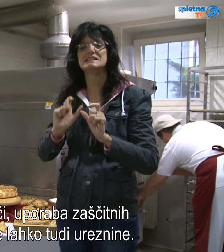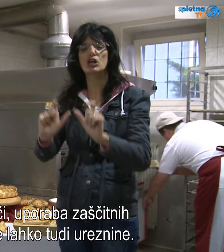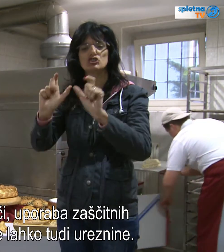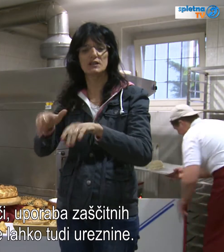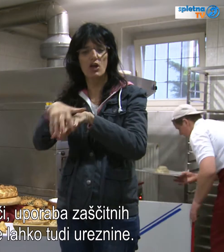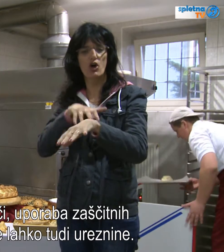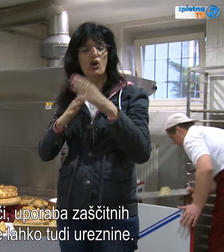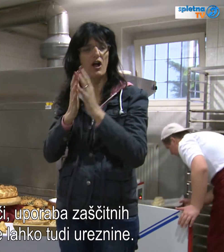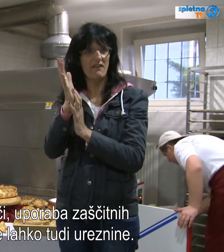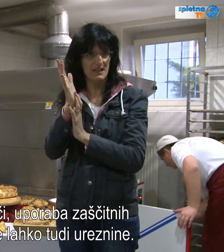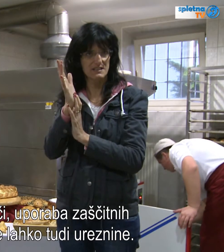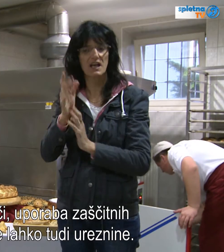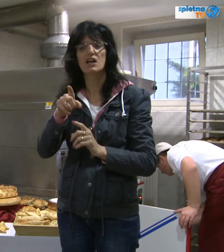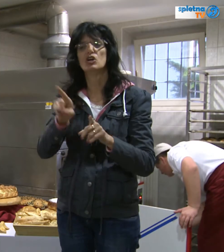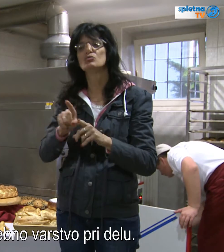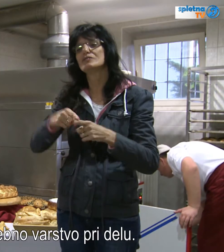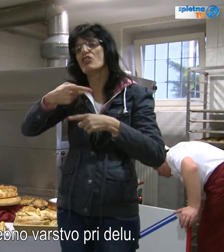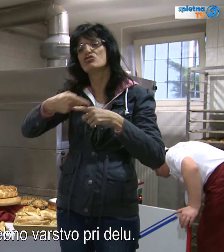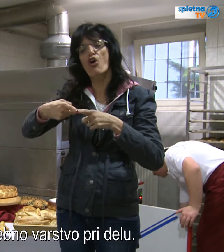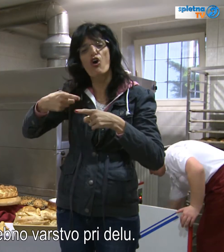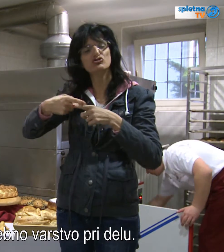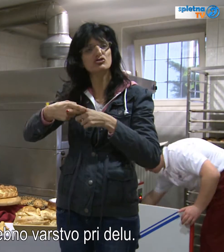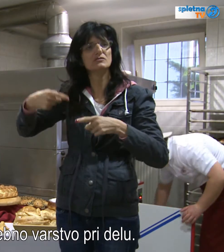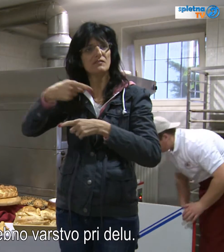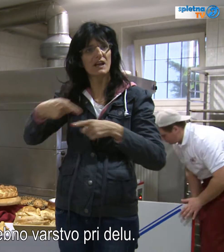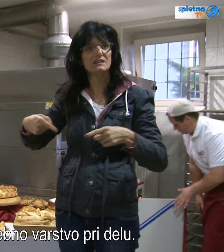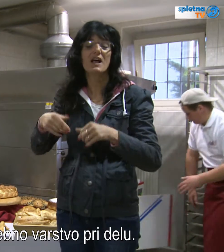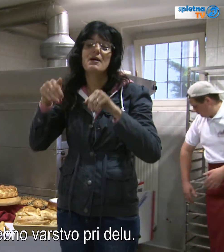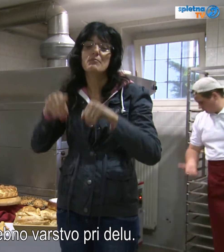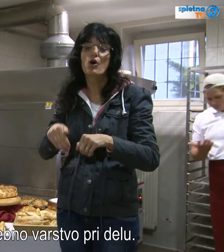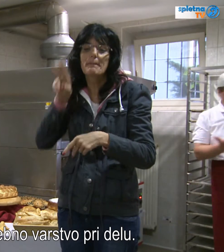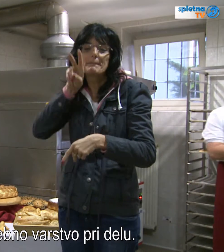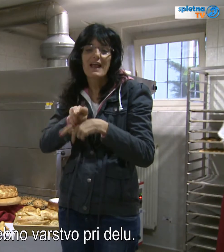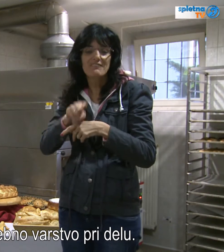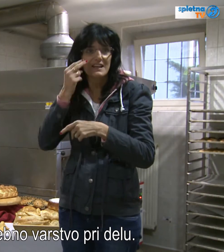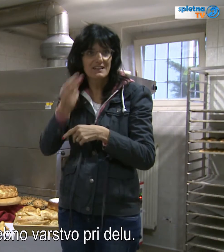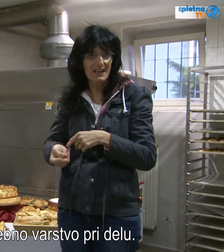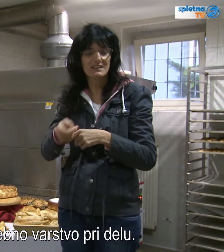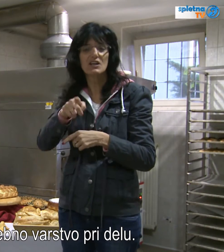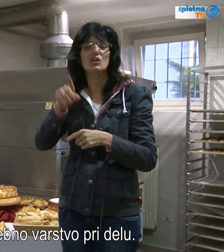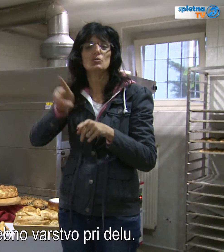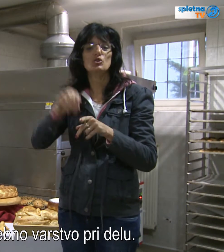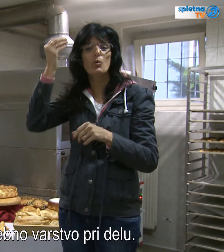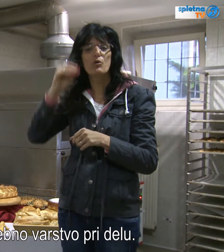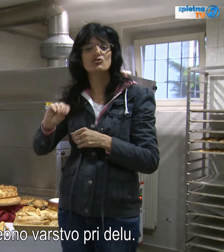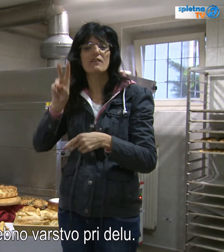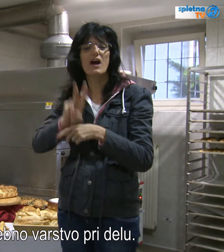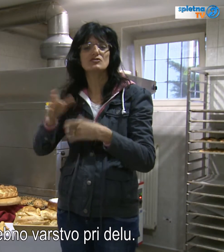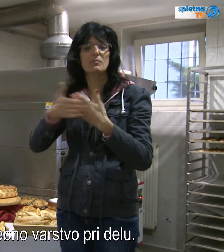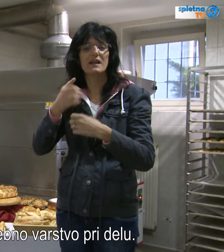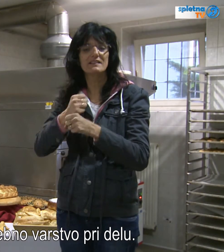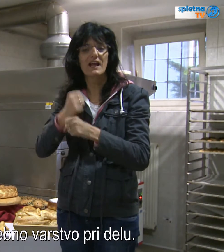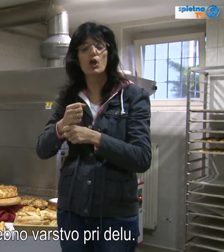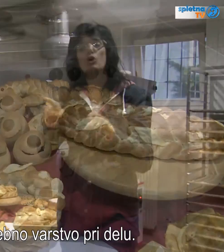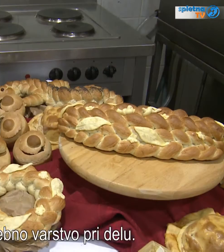kakšna vreznina se lahko zgodi z noži. Pač mora biti pač previden, upoštevati varstvo pri delu in pa seveda pri gnetilnem stroju.